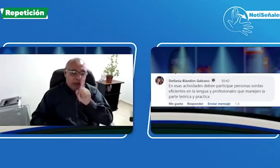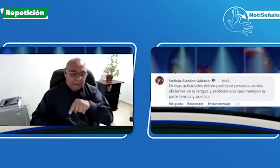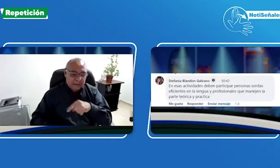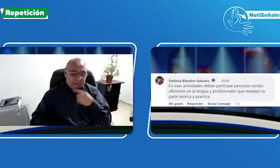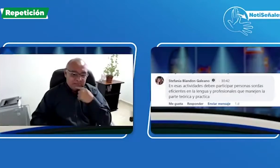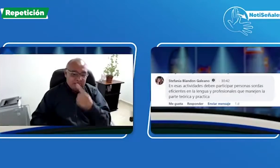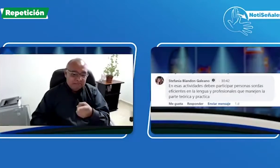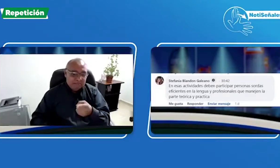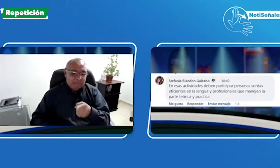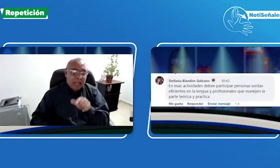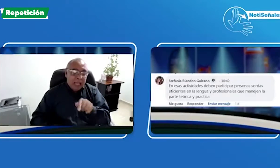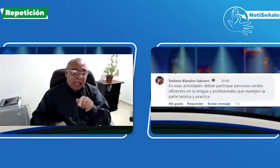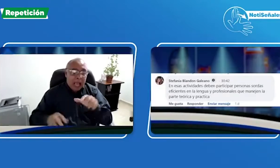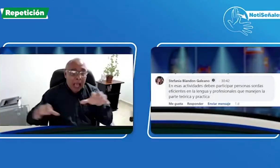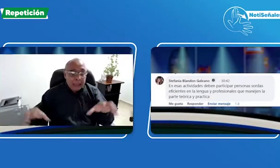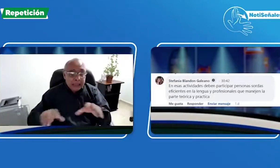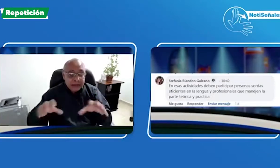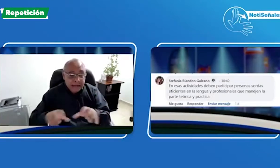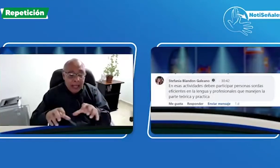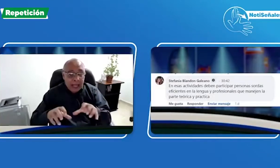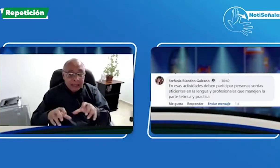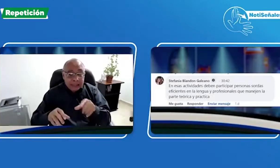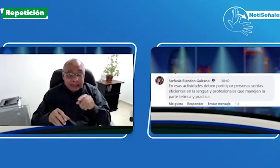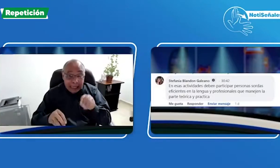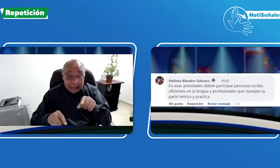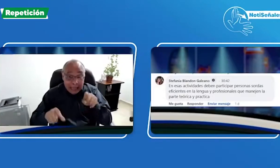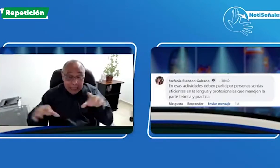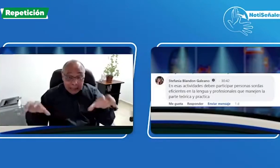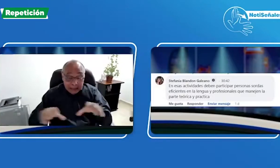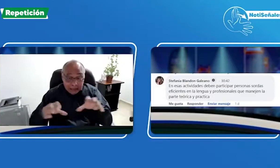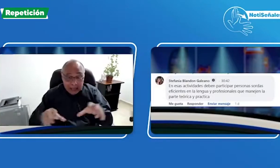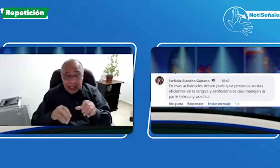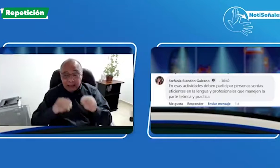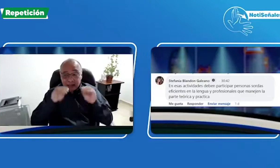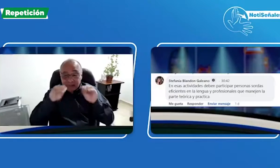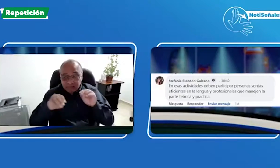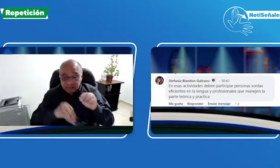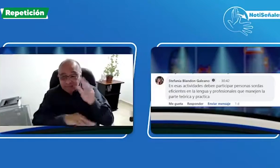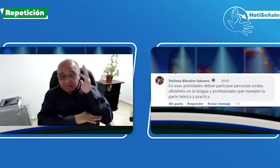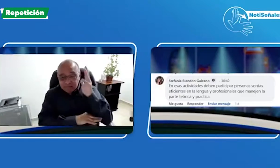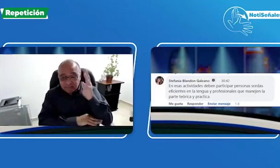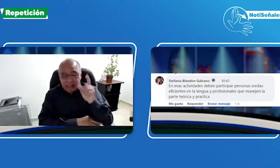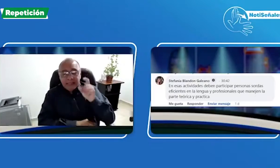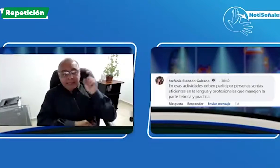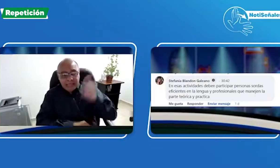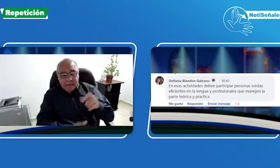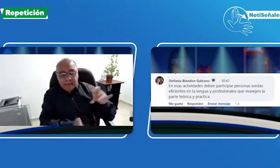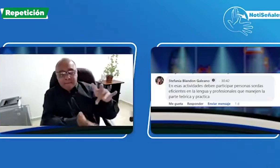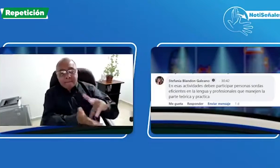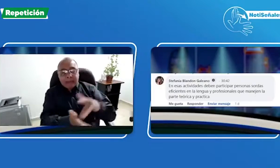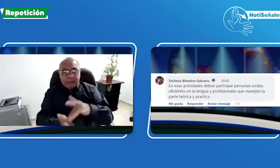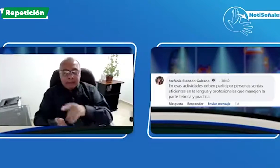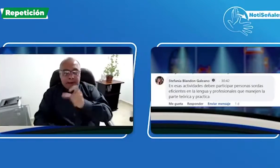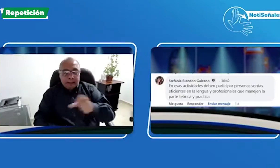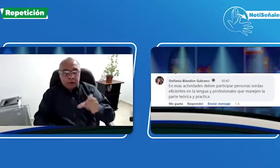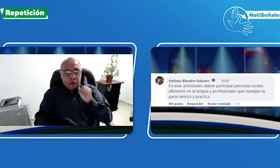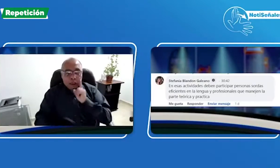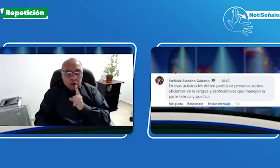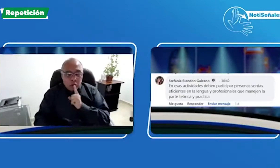Otro Comentario También De Estefanía Blandón Tiene Que Ver Con Las Actividades De